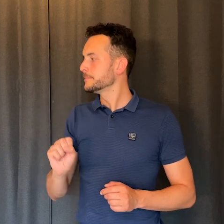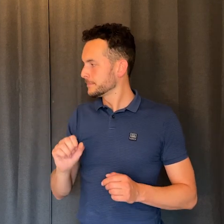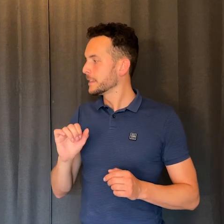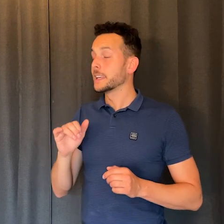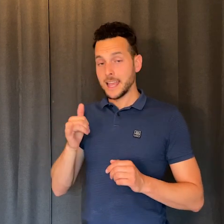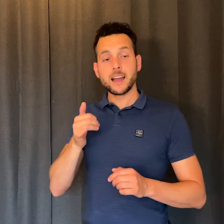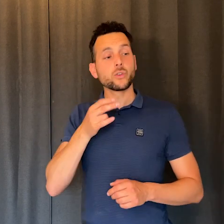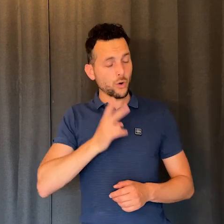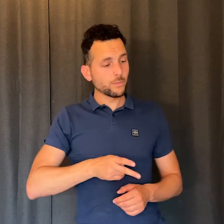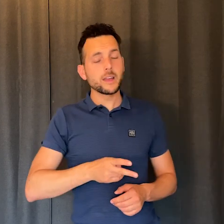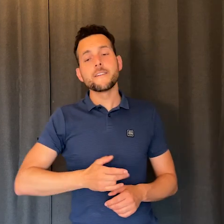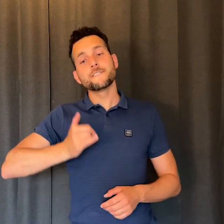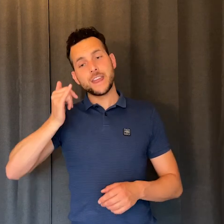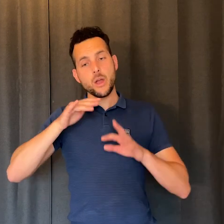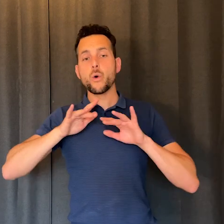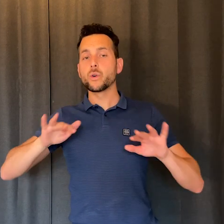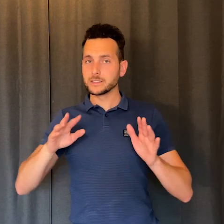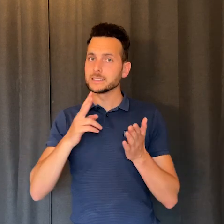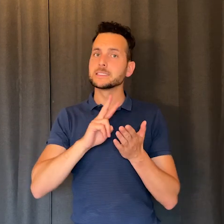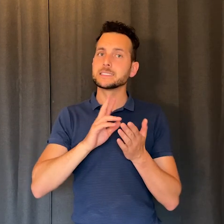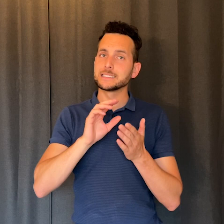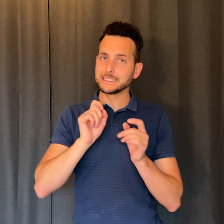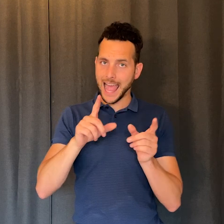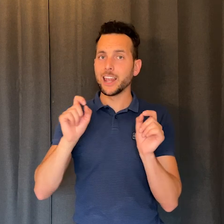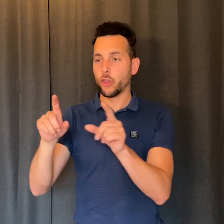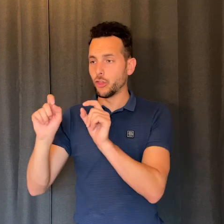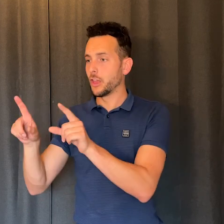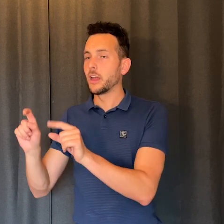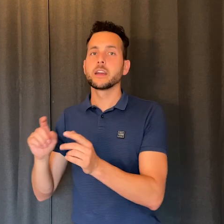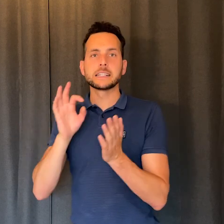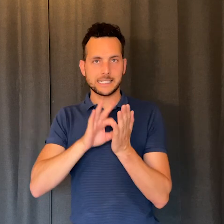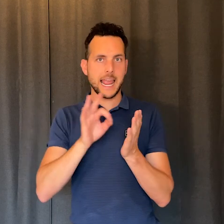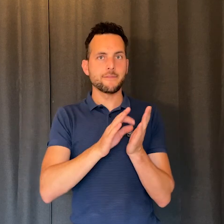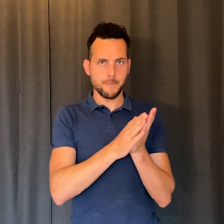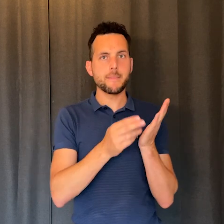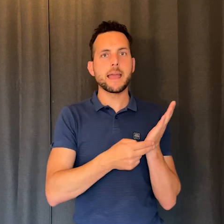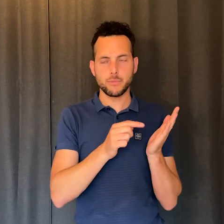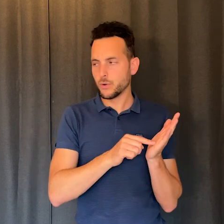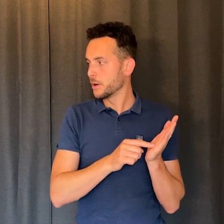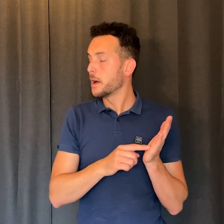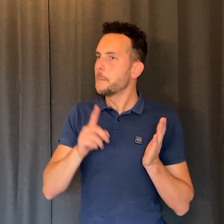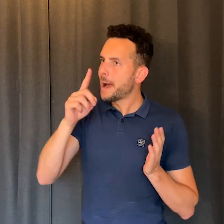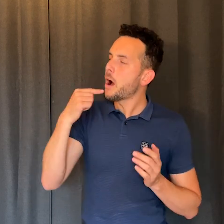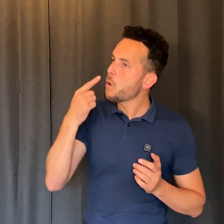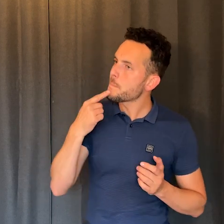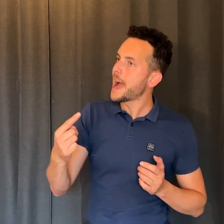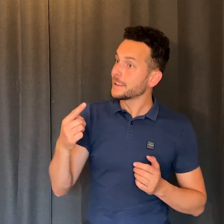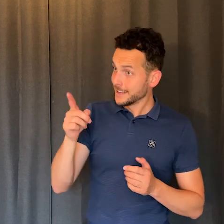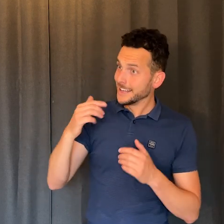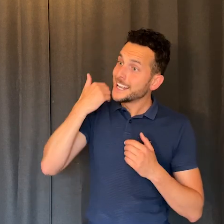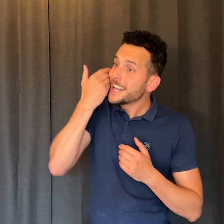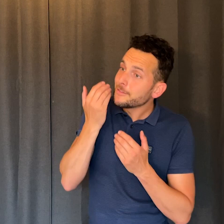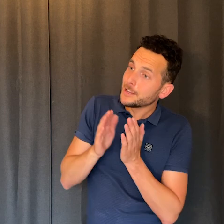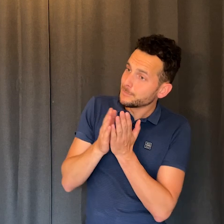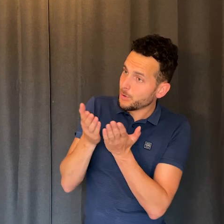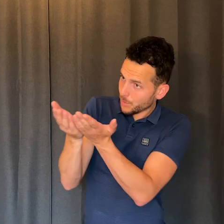In heel veel talen is die geschreven. Wow. Ik weet niet hoeveel. Hé, maar opa, als dit uw lievelingsboek is, hè, zou u dan een mooi stukje